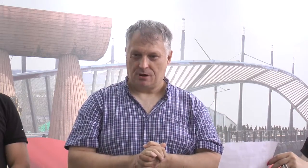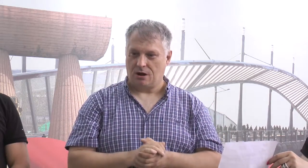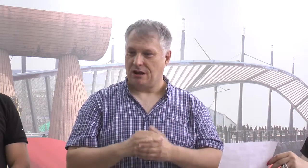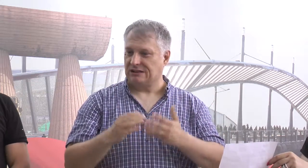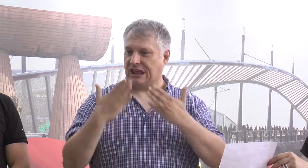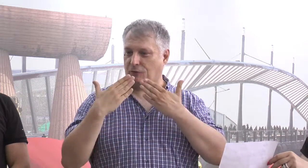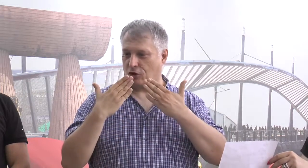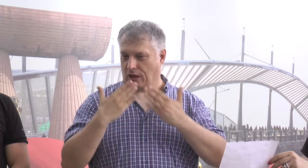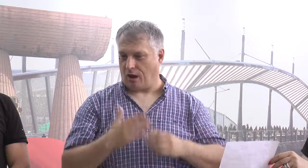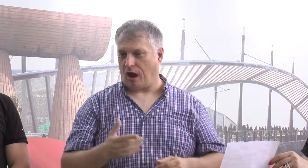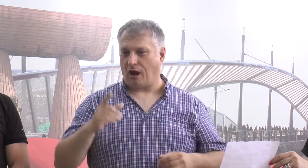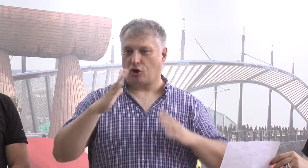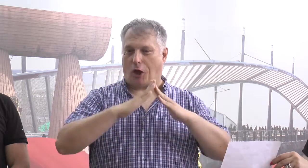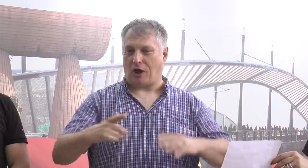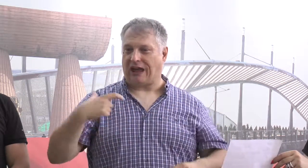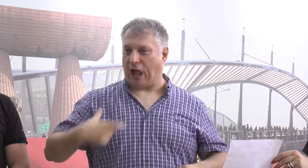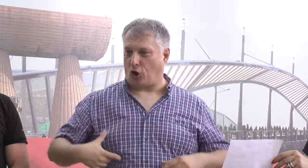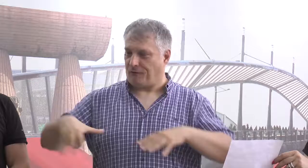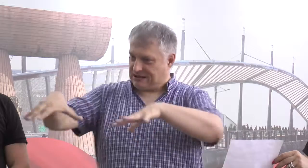ja znam mnogo toga.